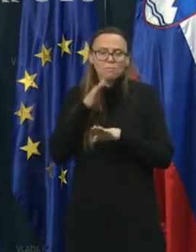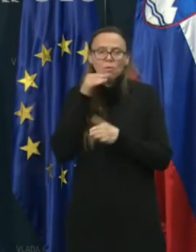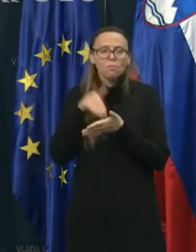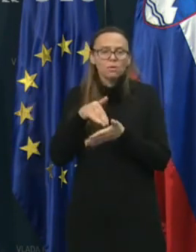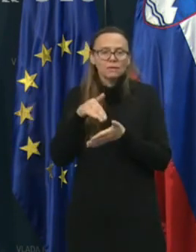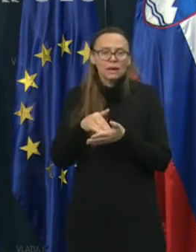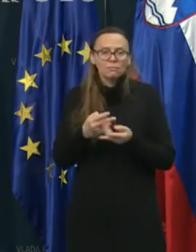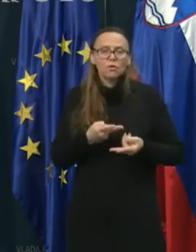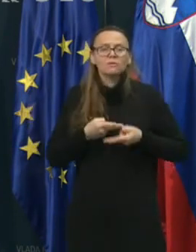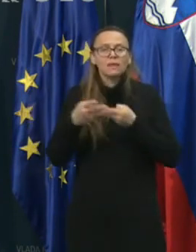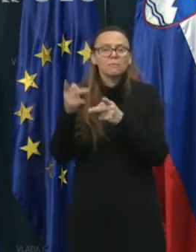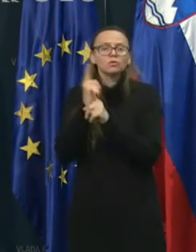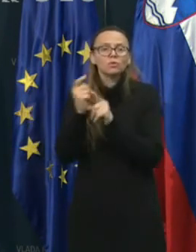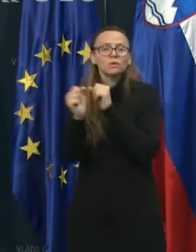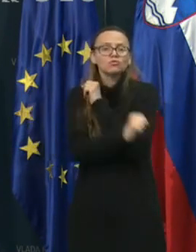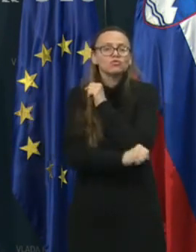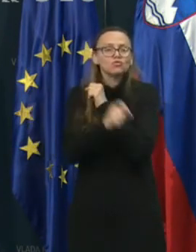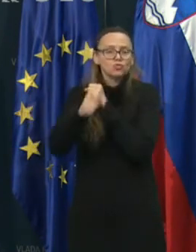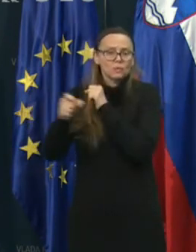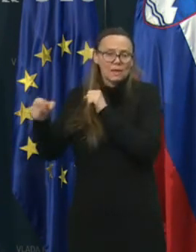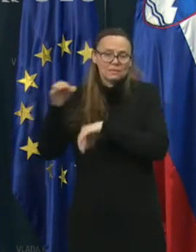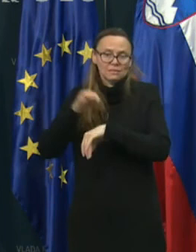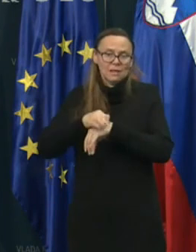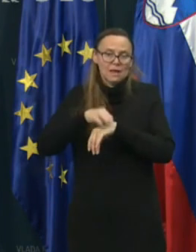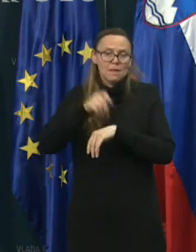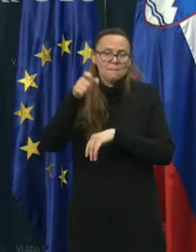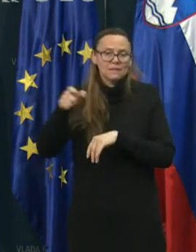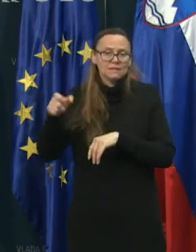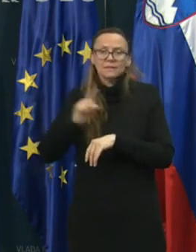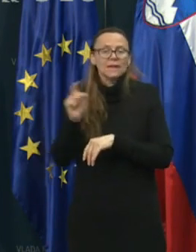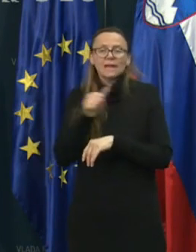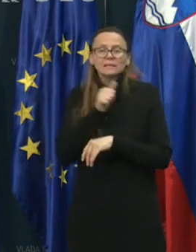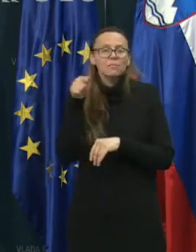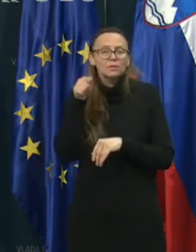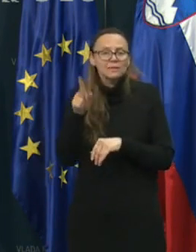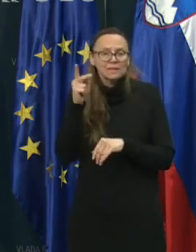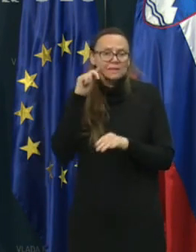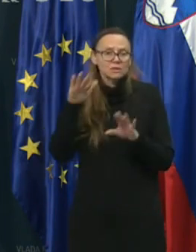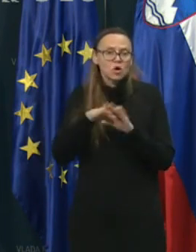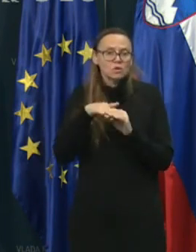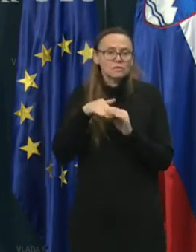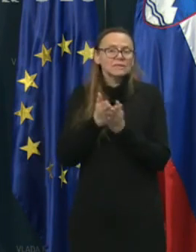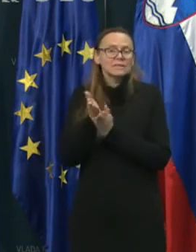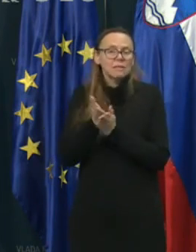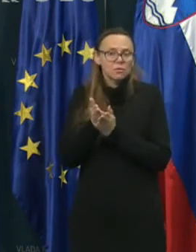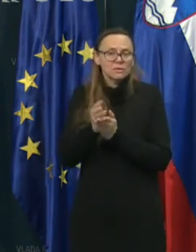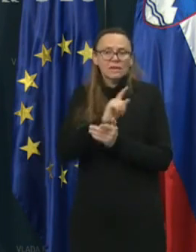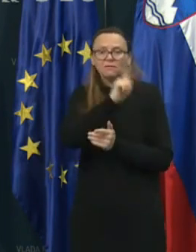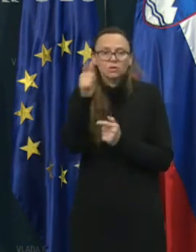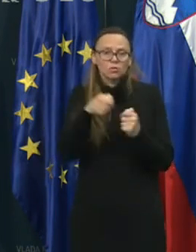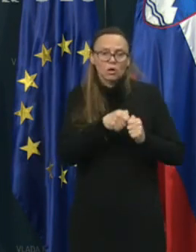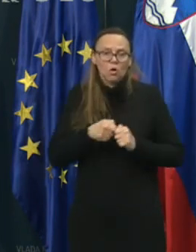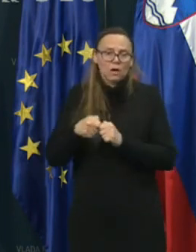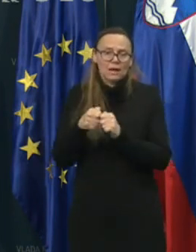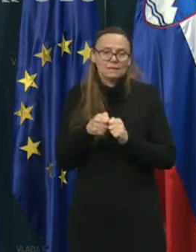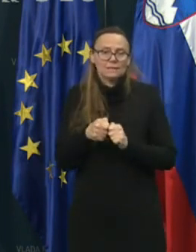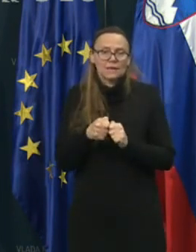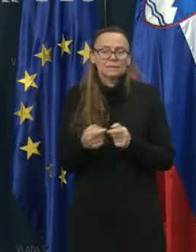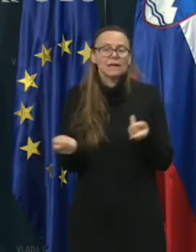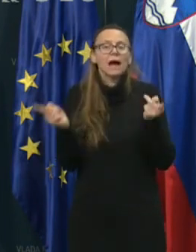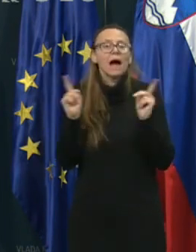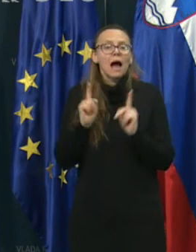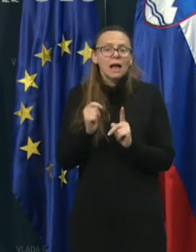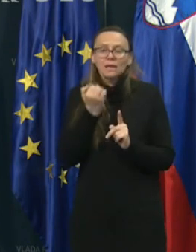bo napotiti tudi študente medicine, ne le tiste, ki so zaposleni v drugih organizacijah ali